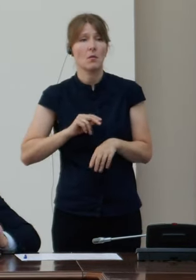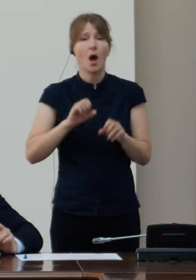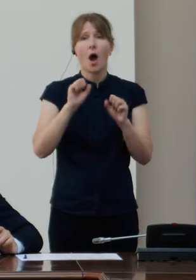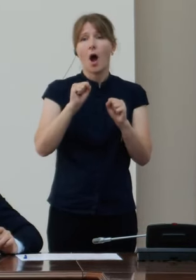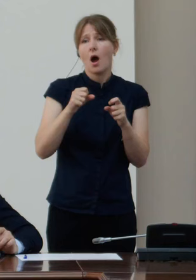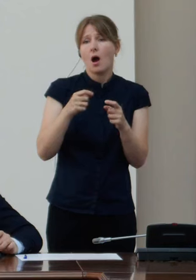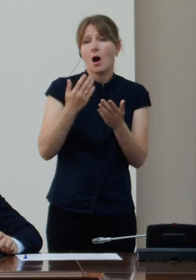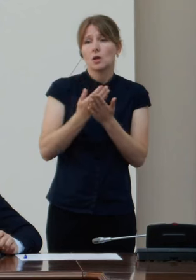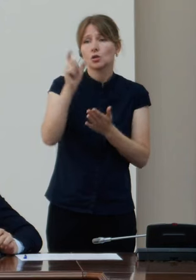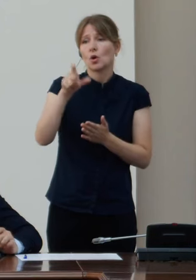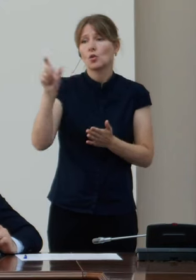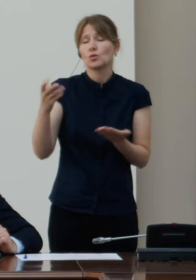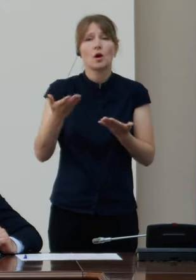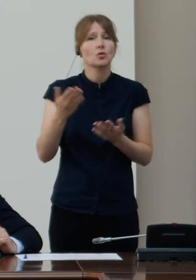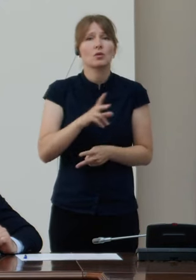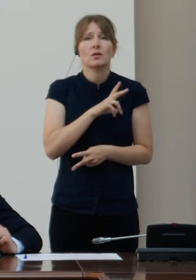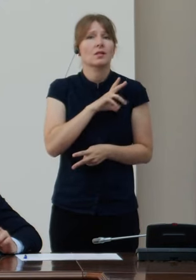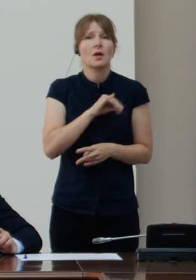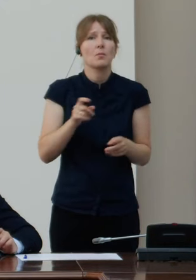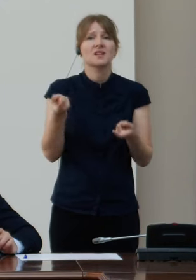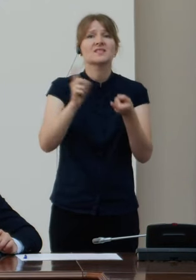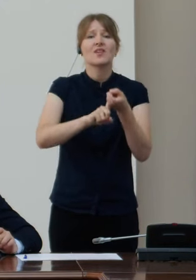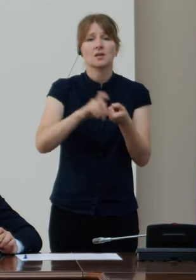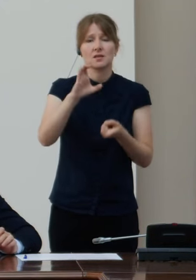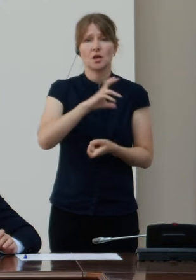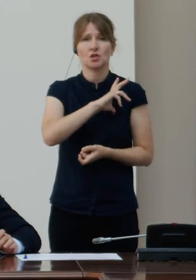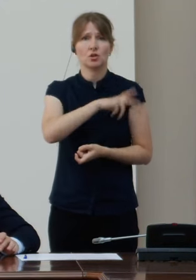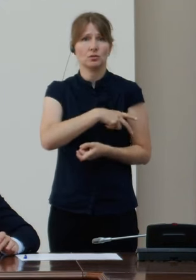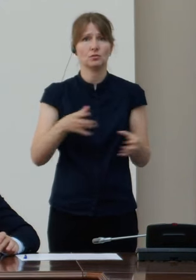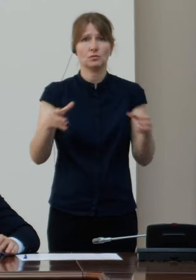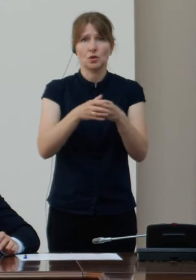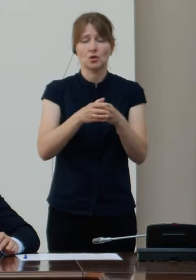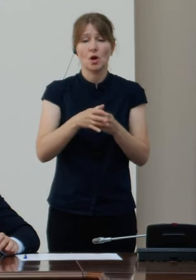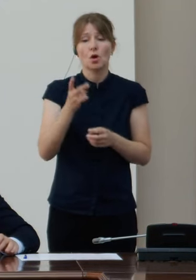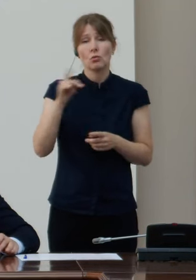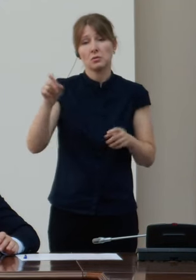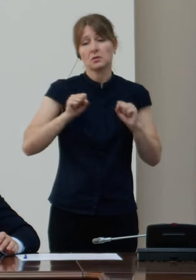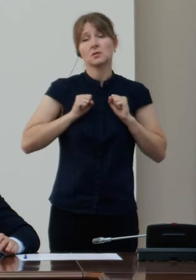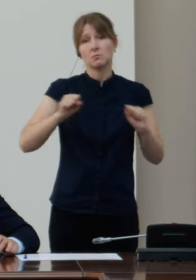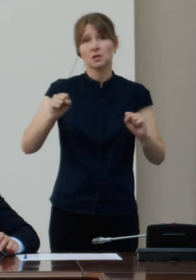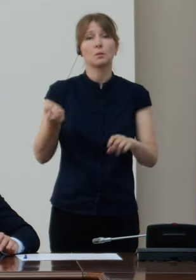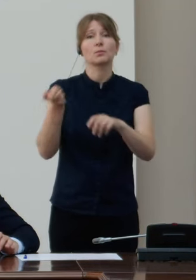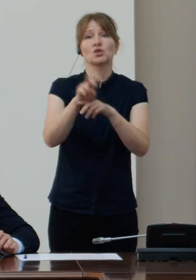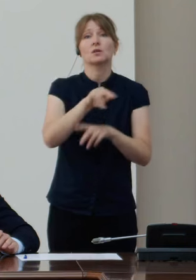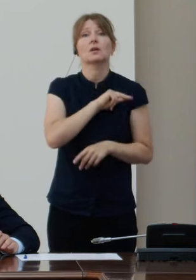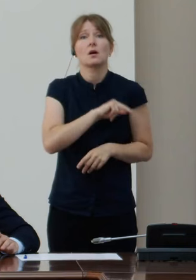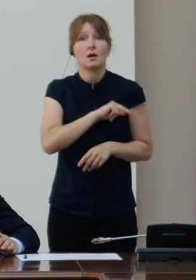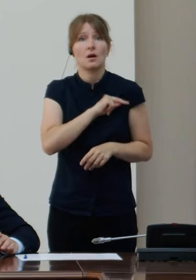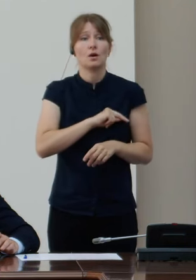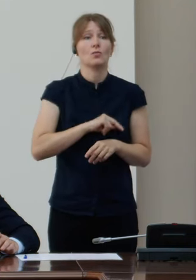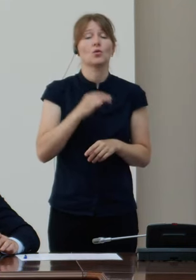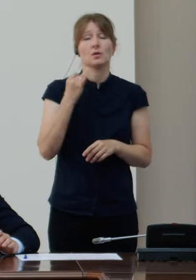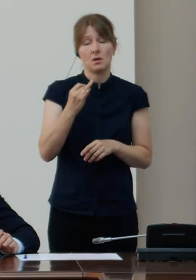între ghilimele, cu sistemul de asistență socială. Dar au avut curajul să vină într-un sistem total nou,